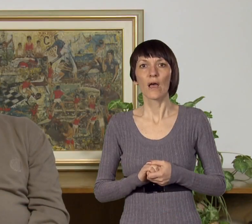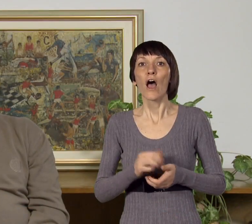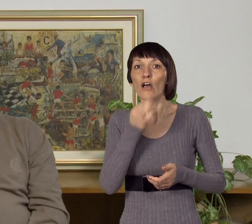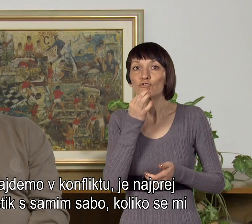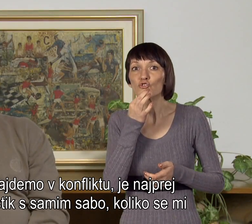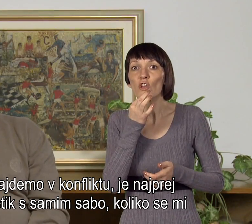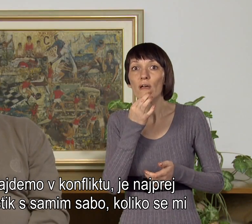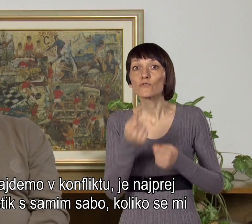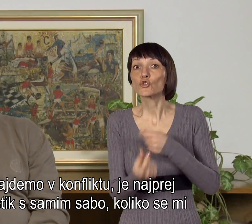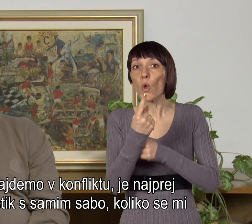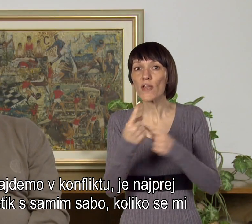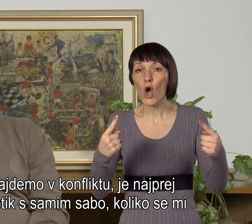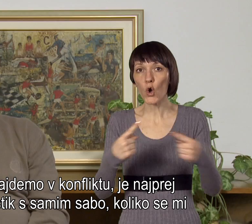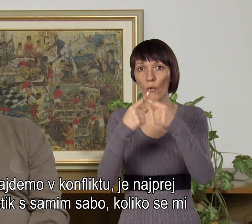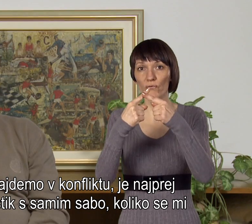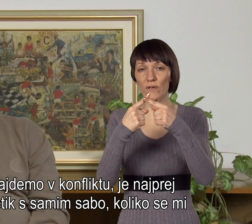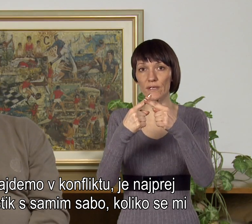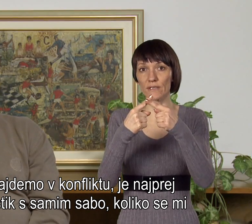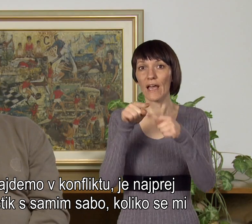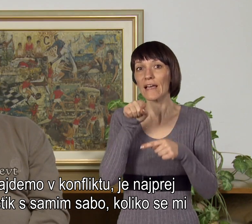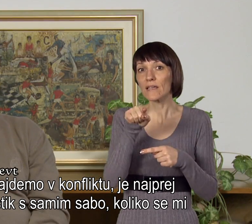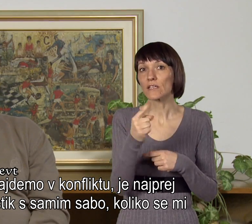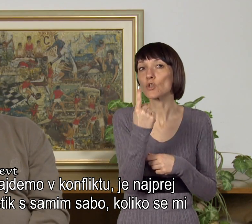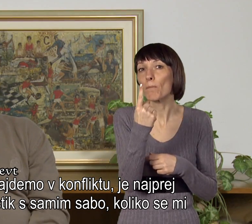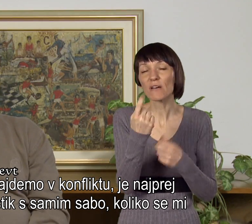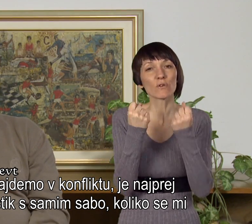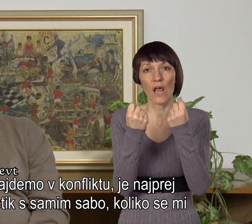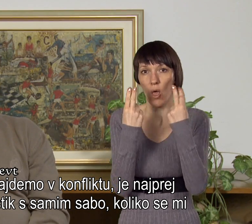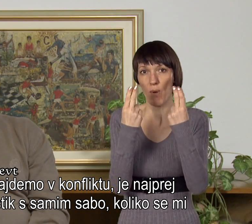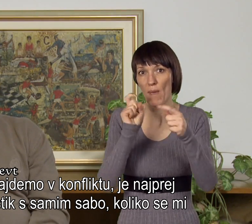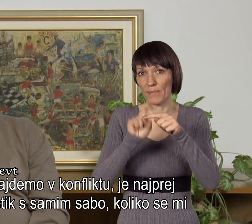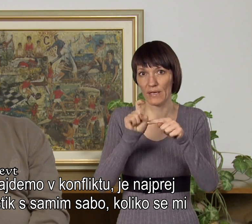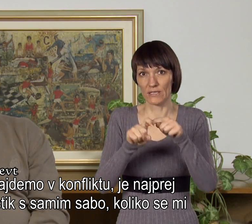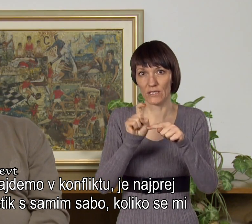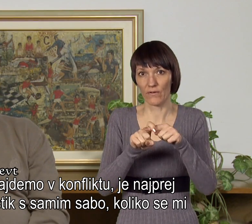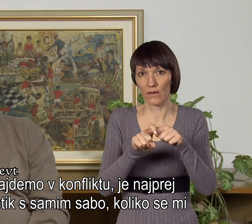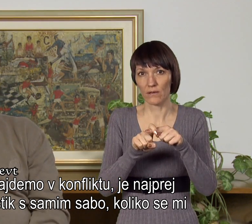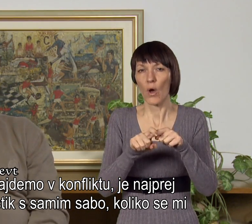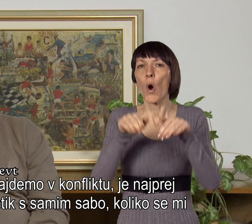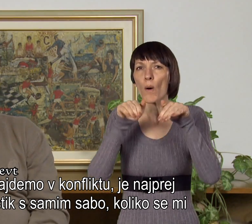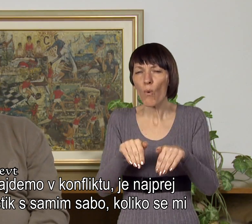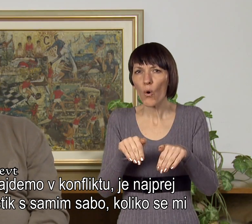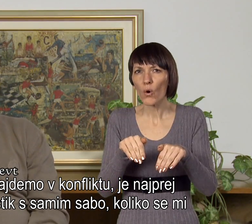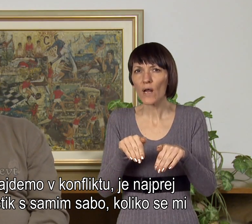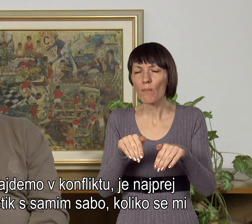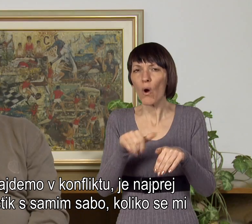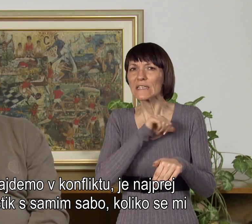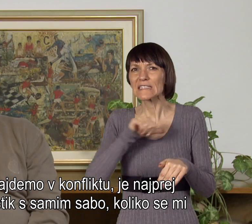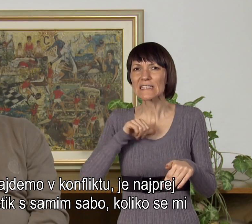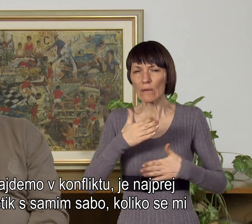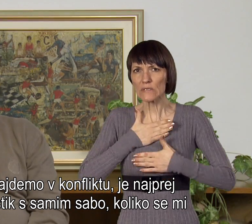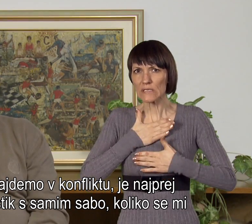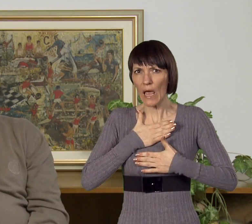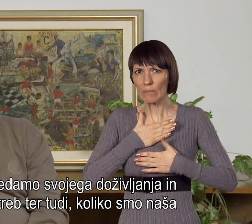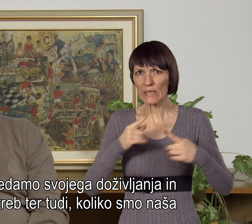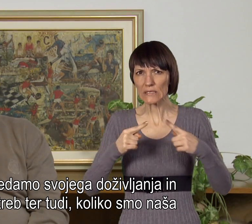Ko se znajdemo v konfliktu, je tisto prvo, kar je pomembno, najprej, koliko smo mi sami v